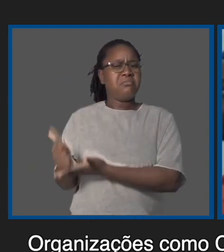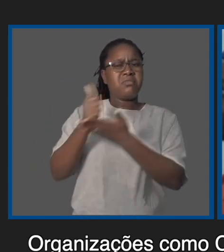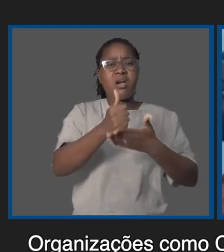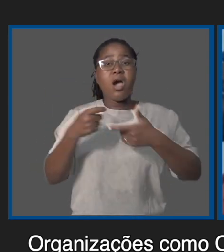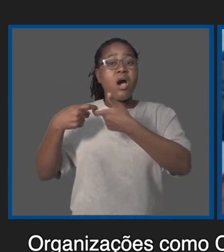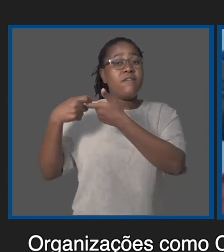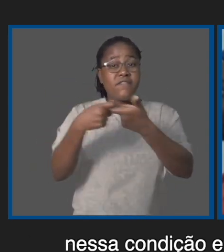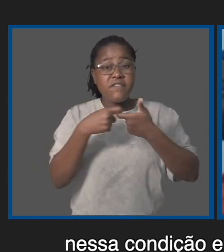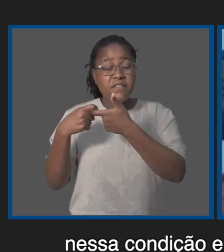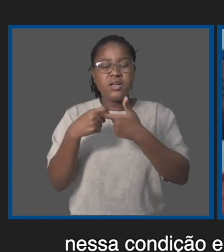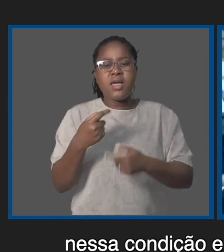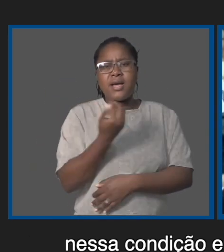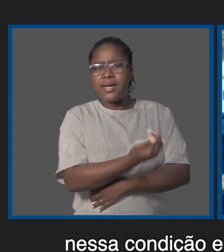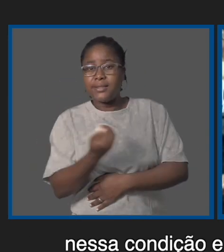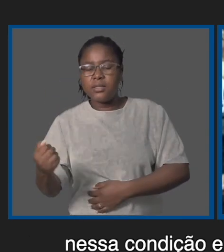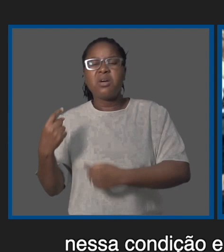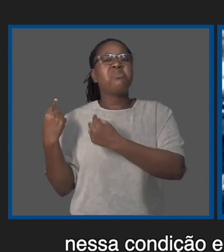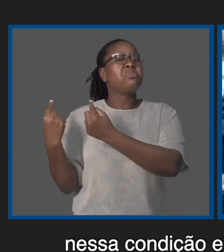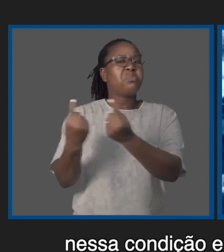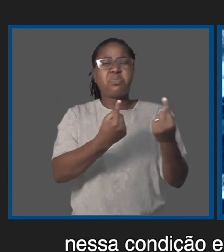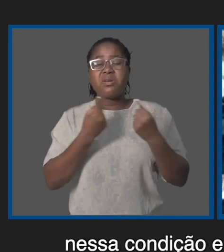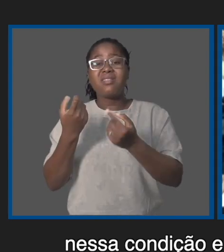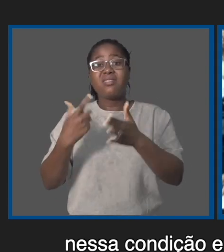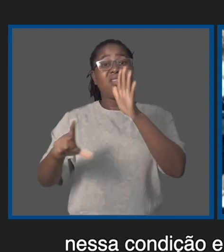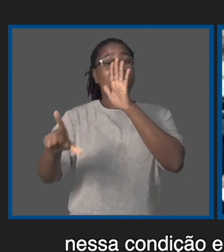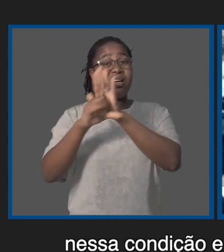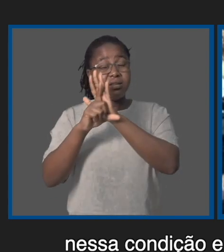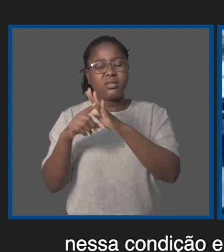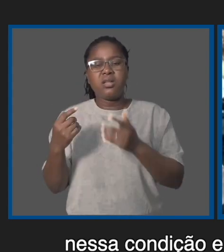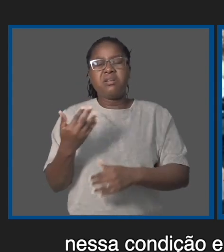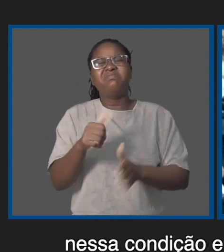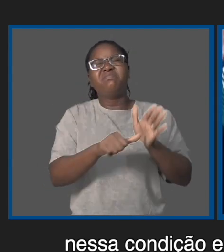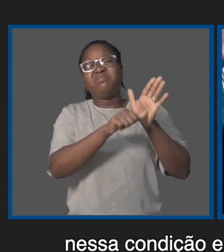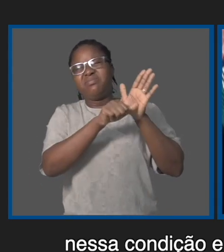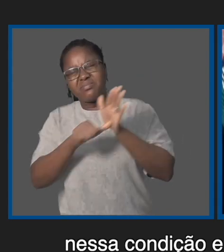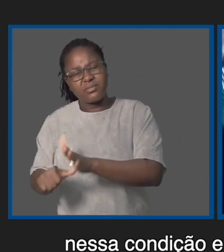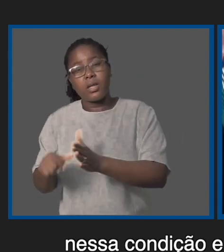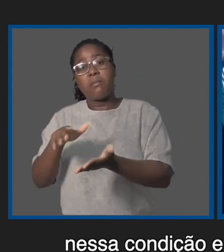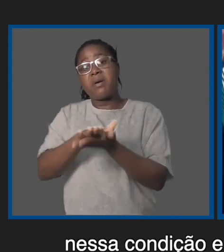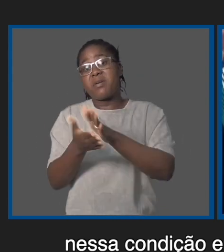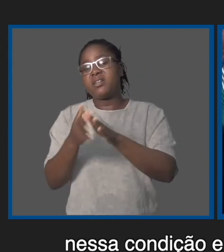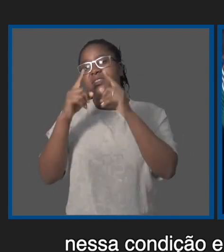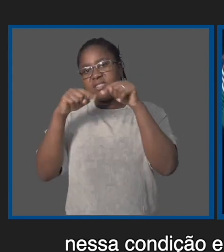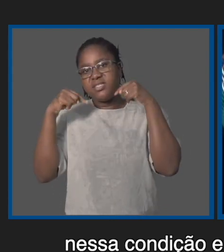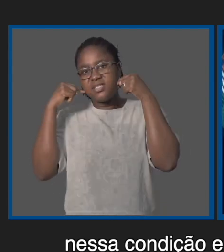famílias que possuem crianças nessa condição e lutam contra a discriminação e os resultados são animadores.